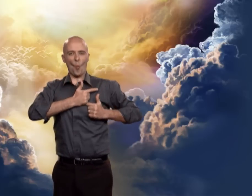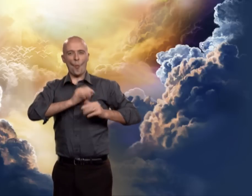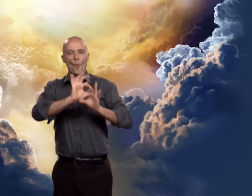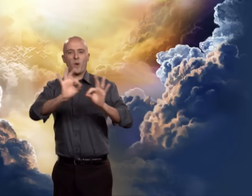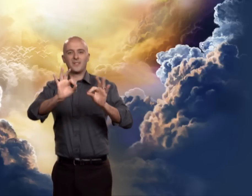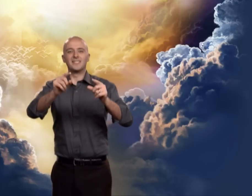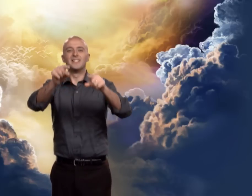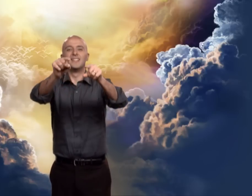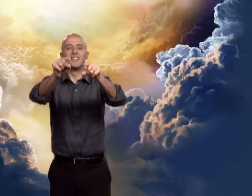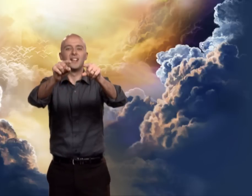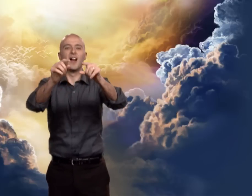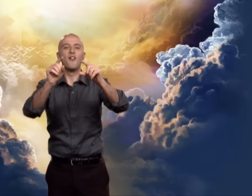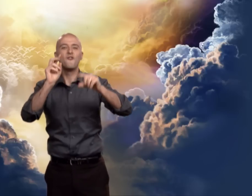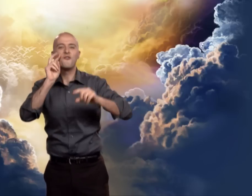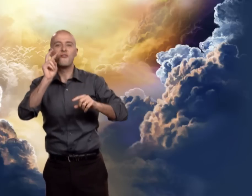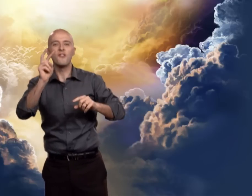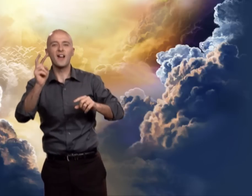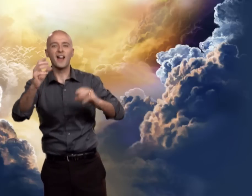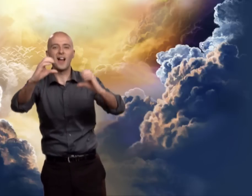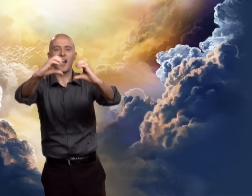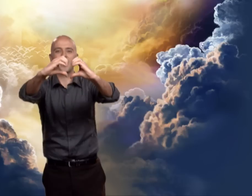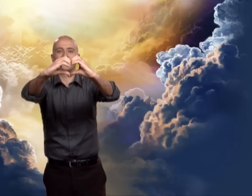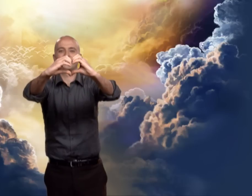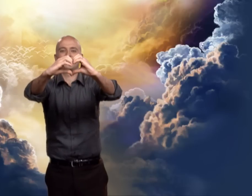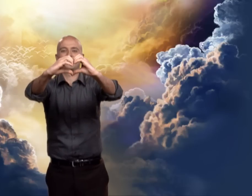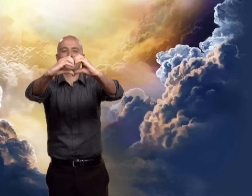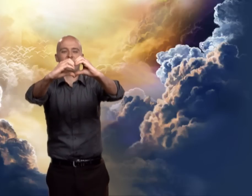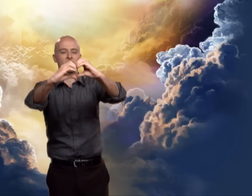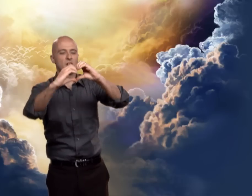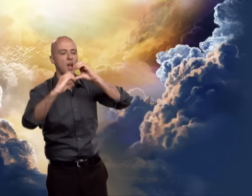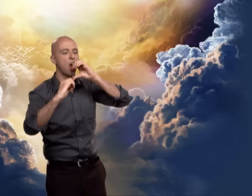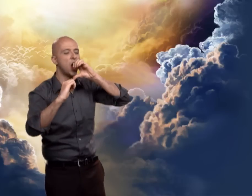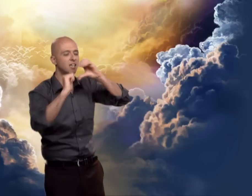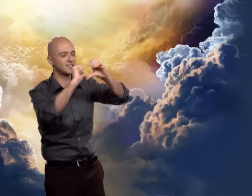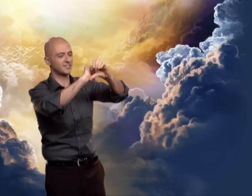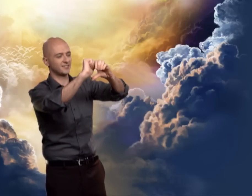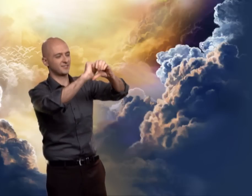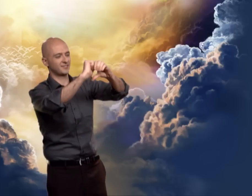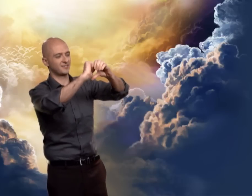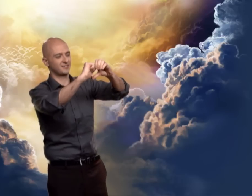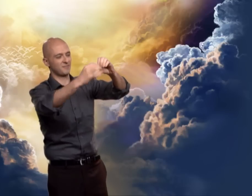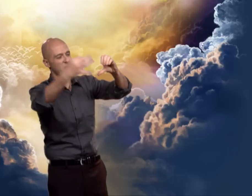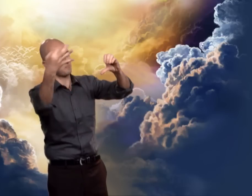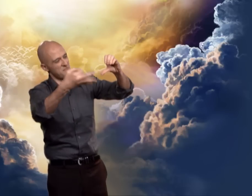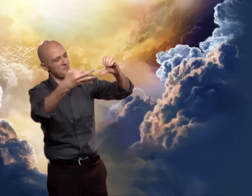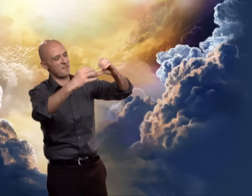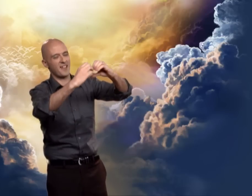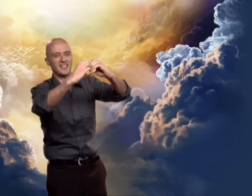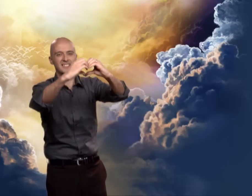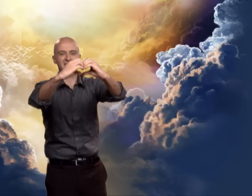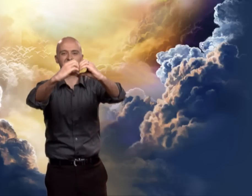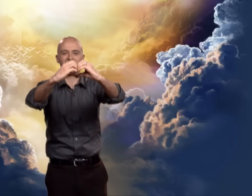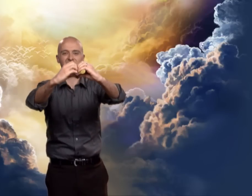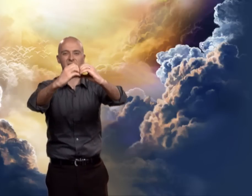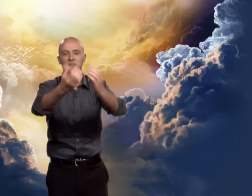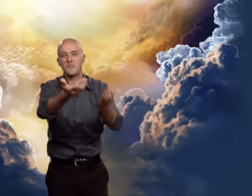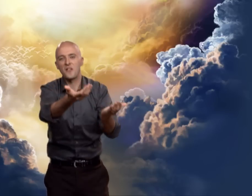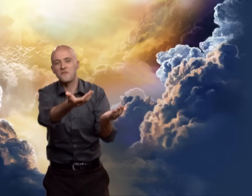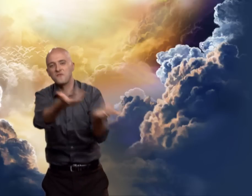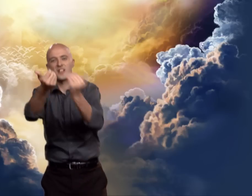A segunda morte é contrastada com a vida eterna. Em consequência do pecado de Adão, a morte passou a